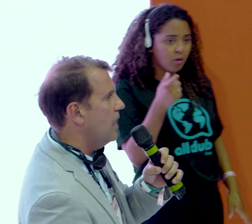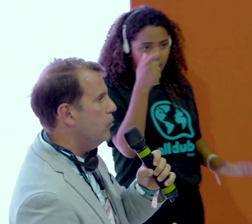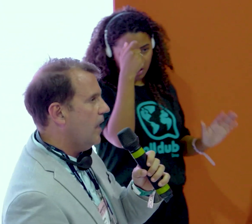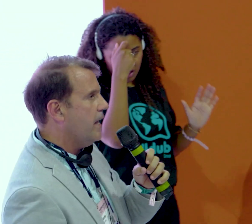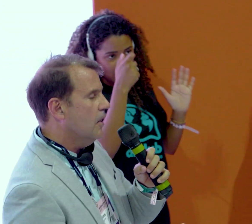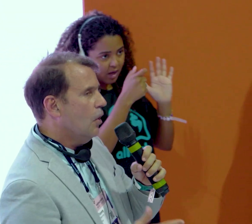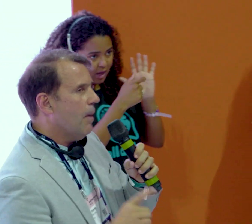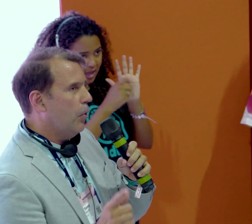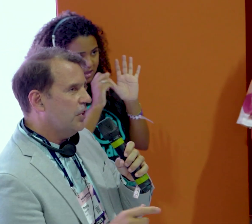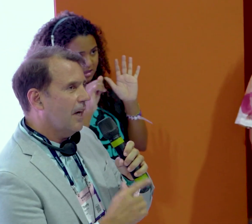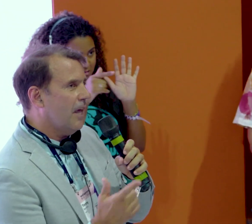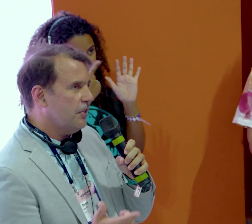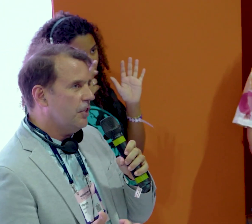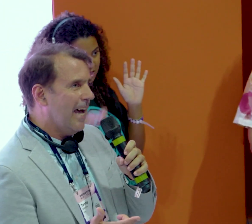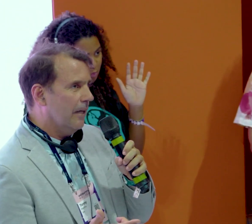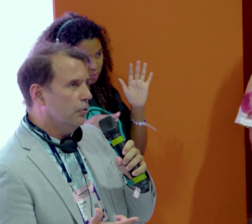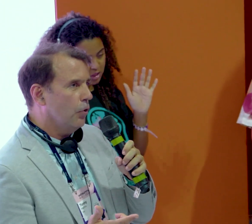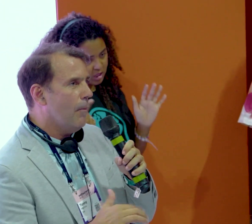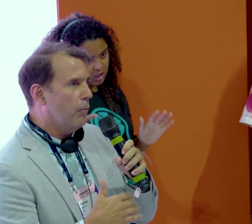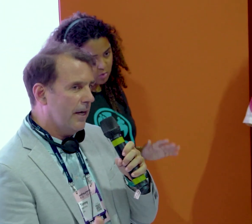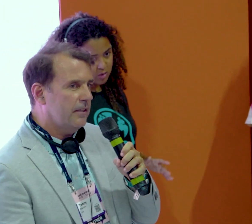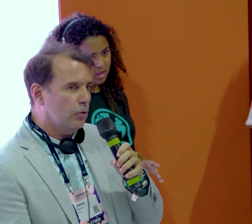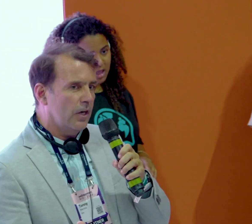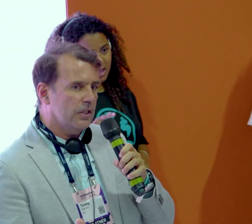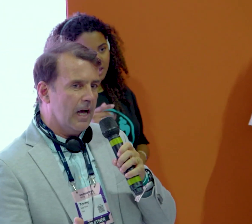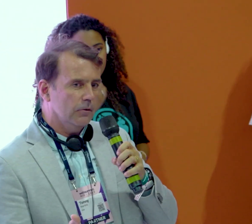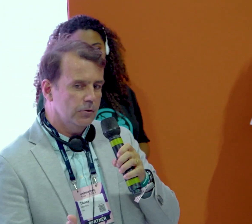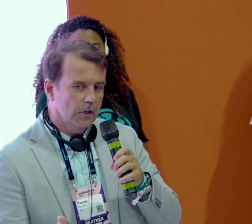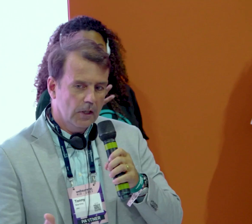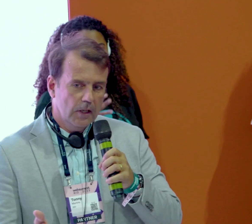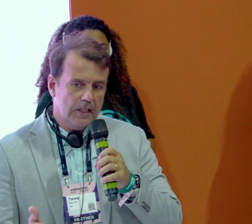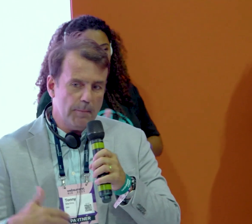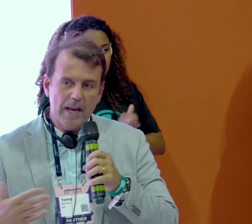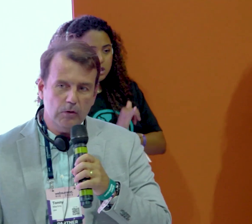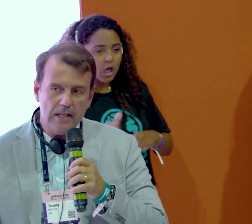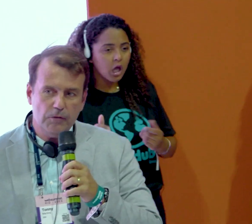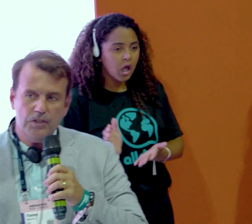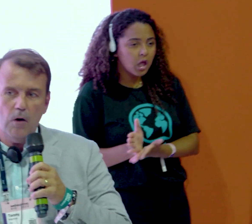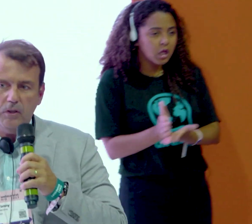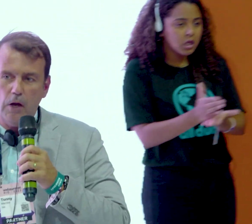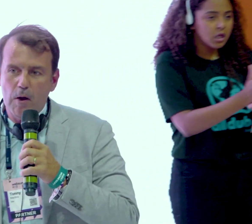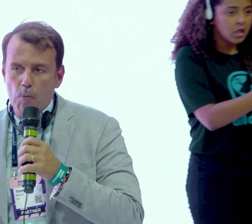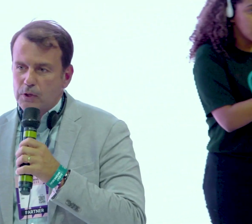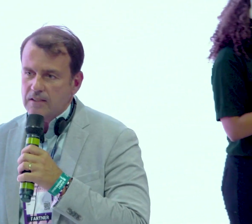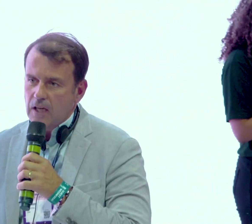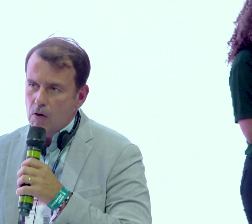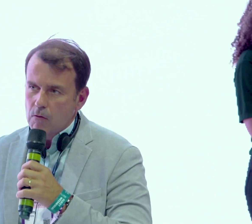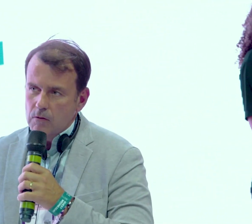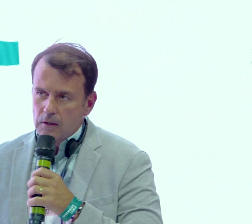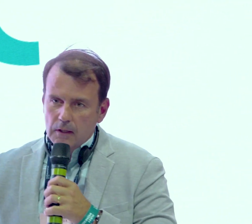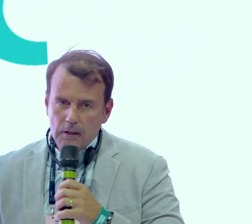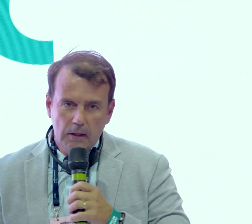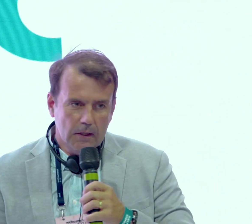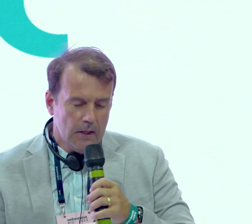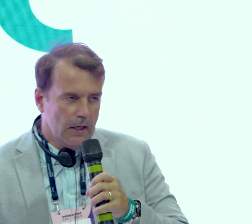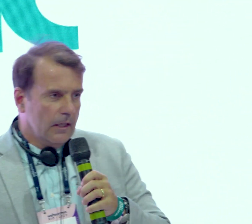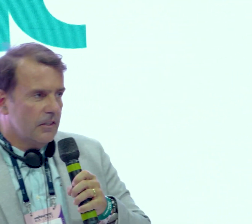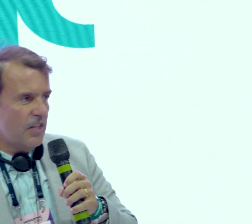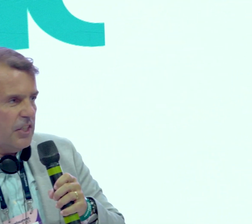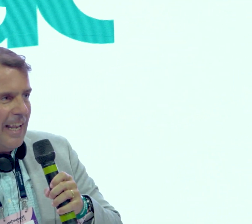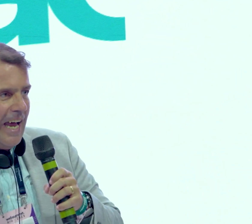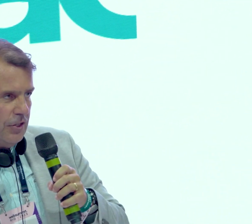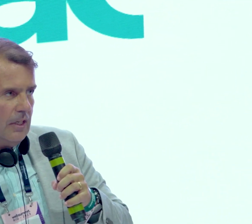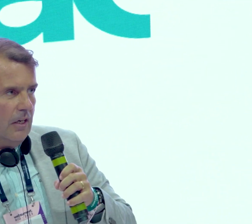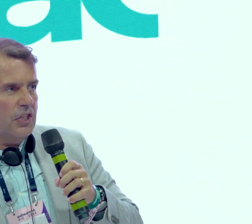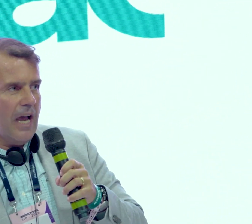artificial se você não tem uma boa estratégia de dados ou uma boa arquitetura de dados. Também não tem se você não tem uma computação